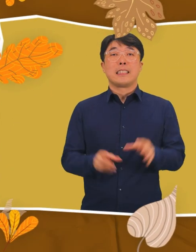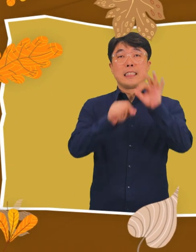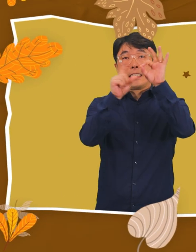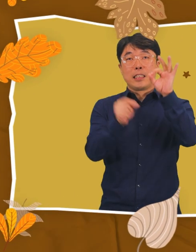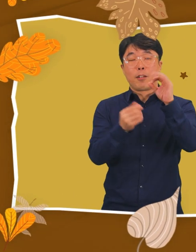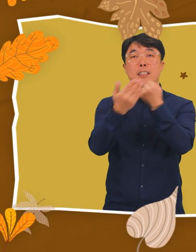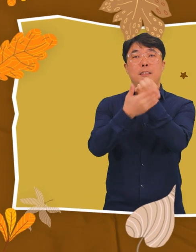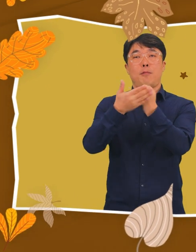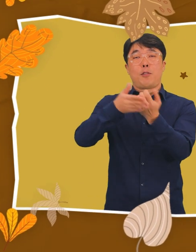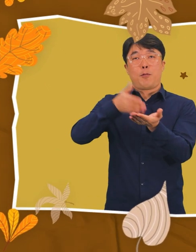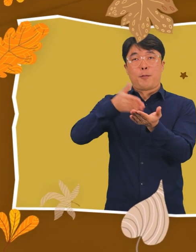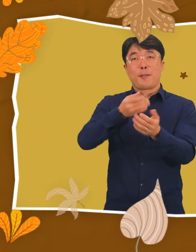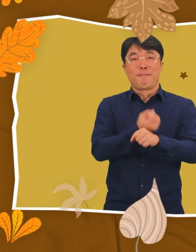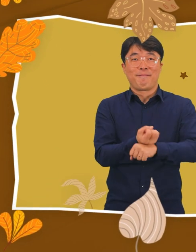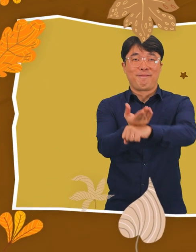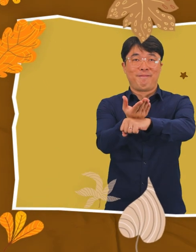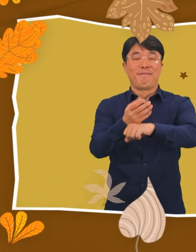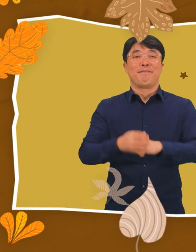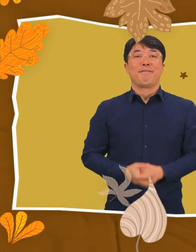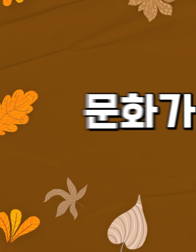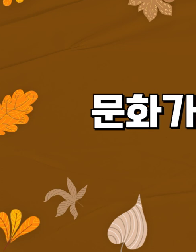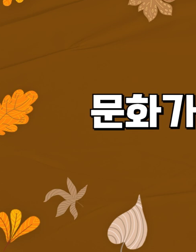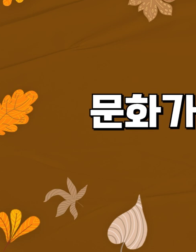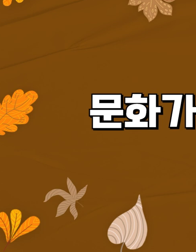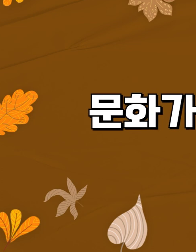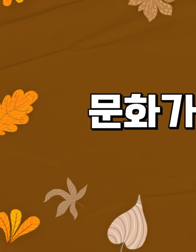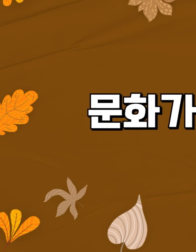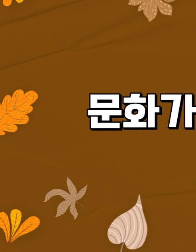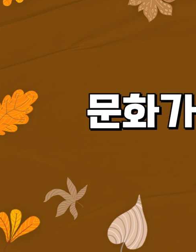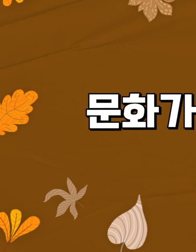보고 듣는 10월 은평구 소식을 전해드립니다.